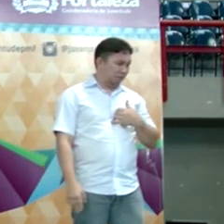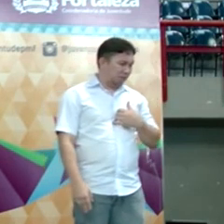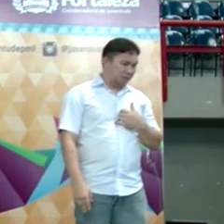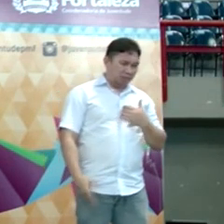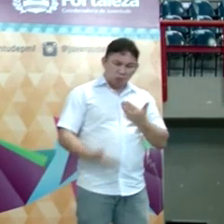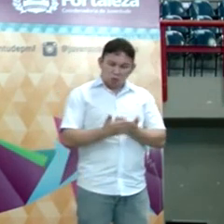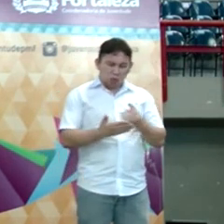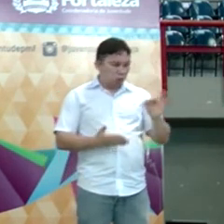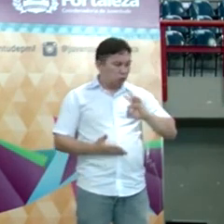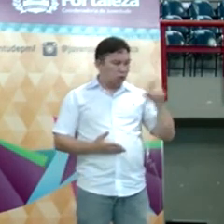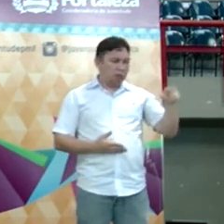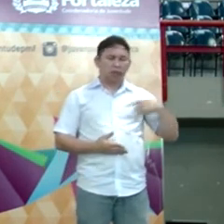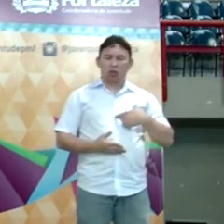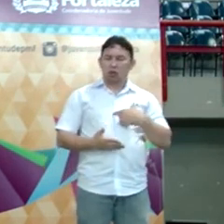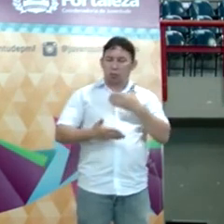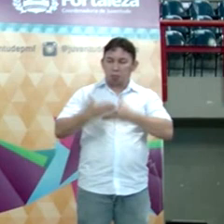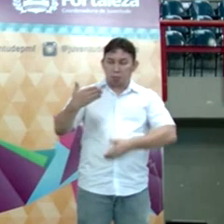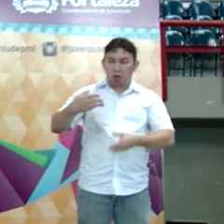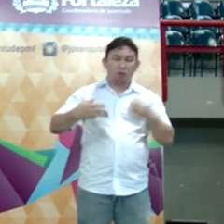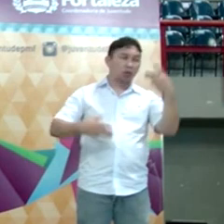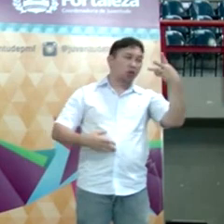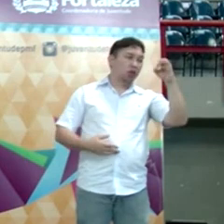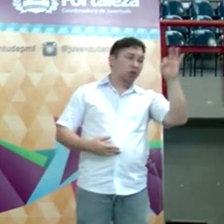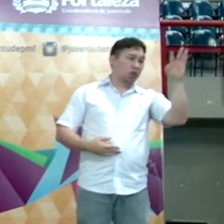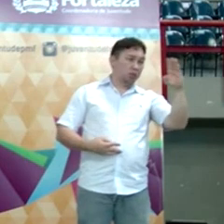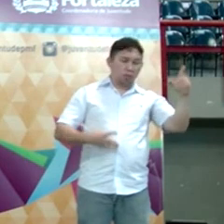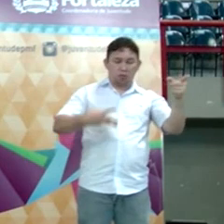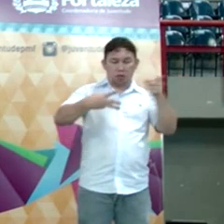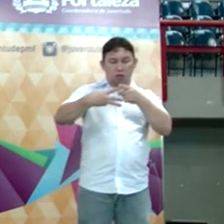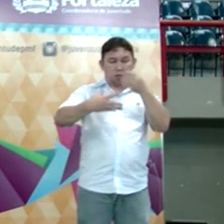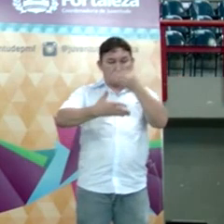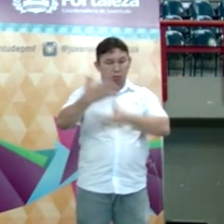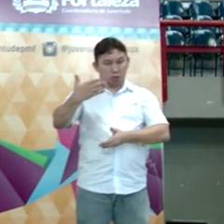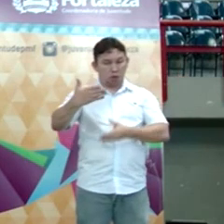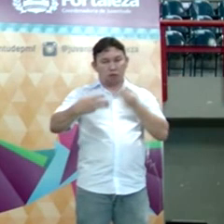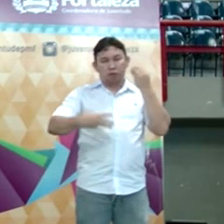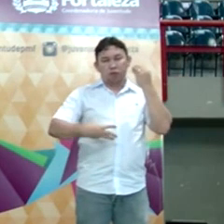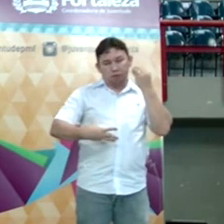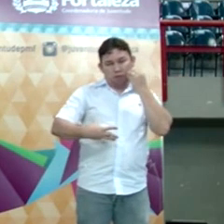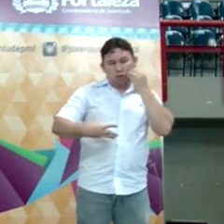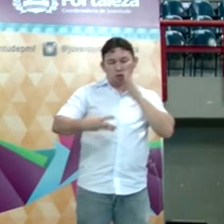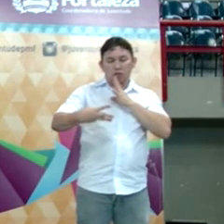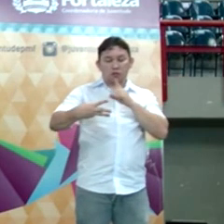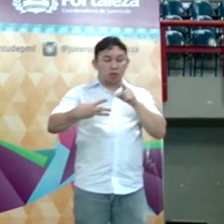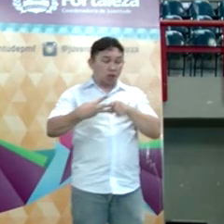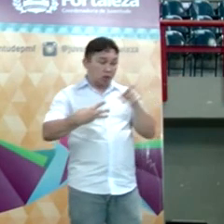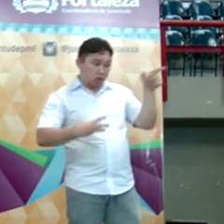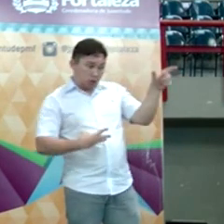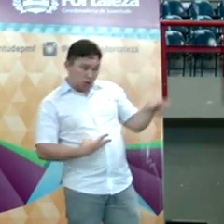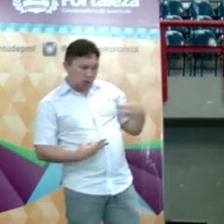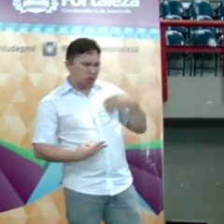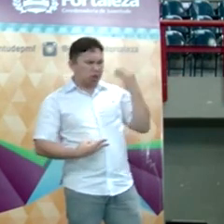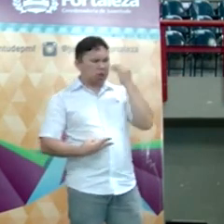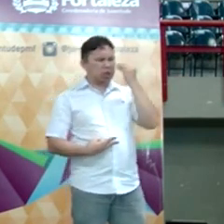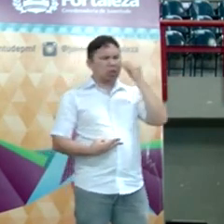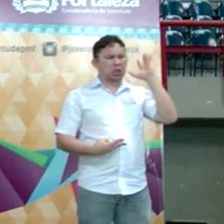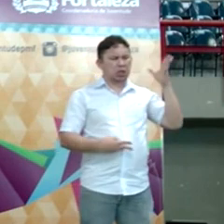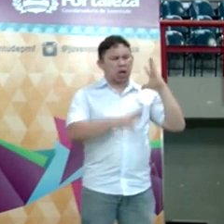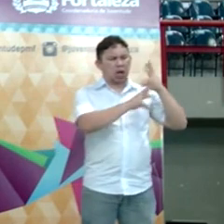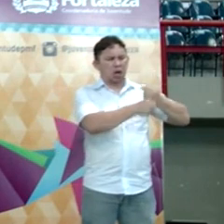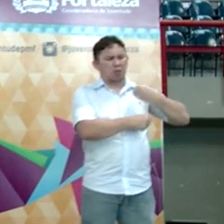30% de chance na prova de conhecimentos. Se ele é um candidato experiente, ele tem 80% de